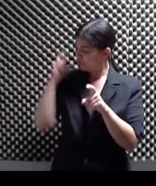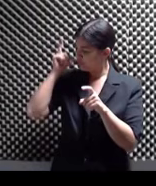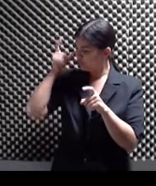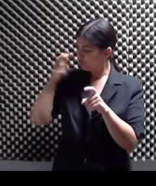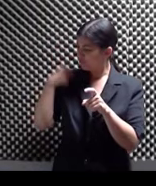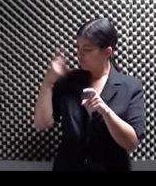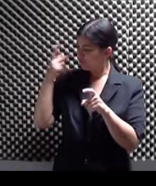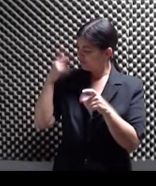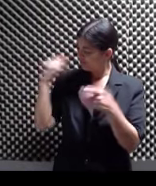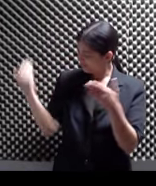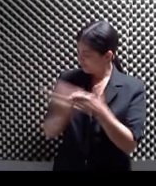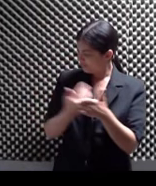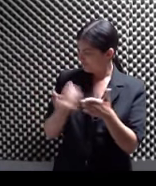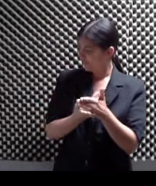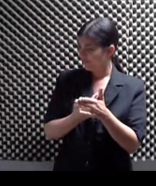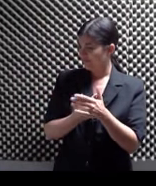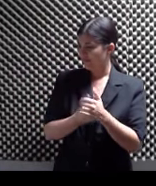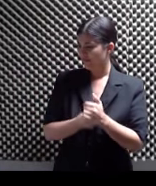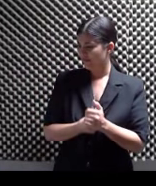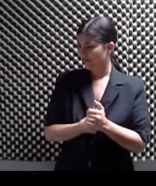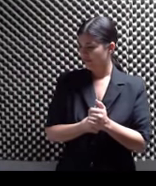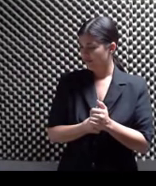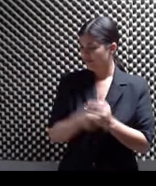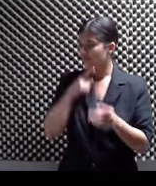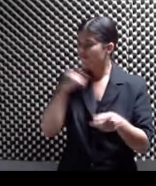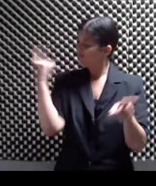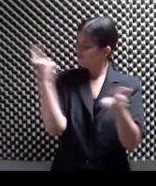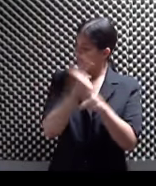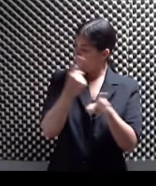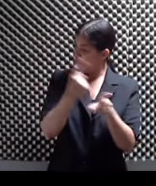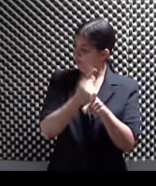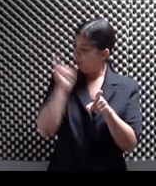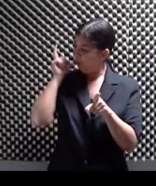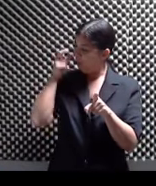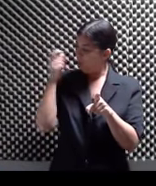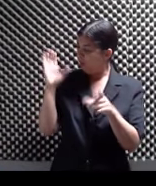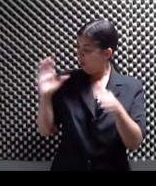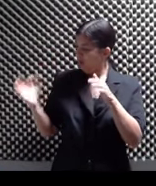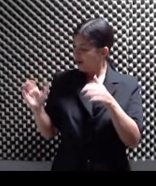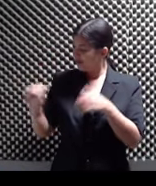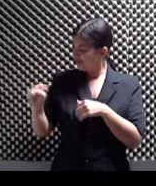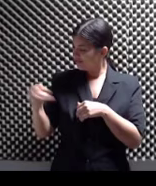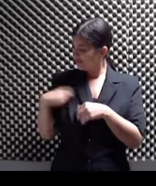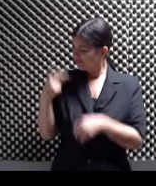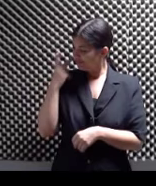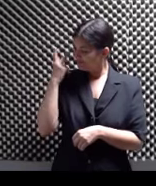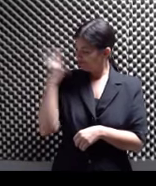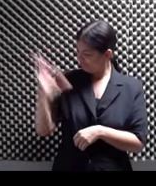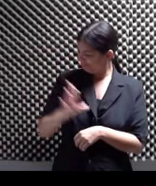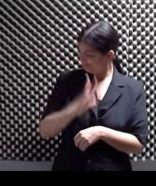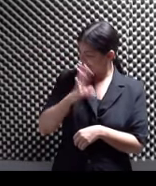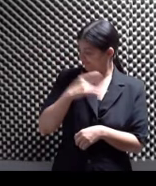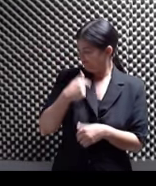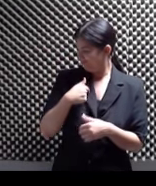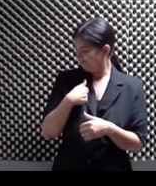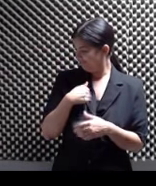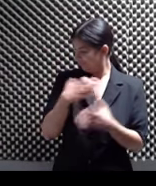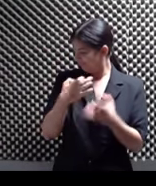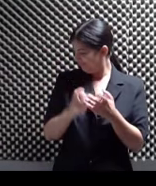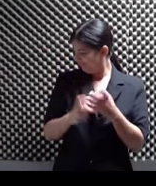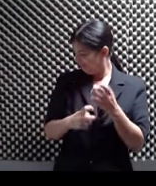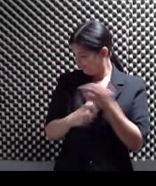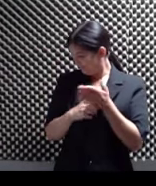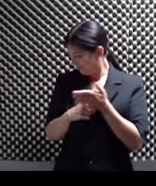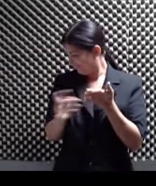artículo Bluetooth es último modelo. Eso es correcto, le hace juego con la tablilla y luce muy, muy elegante. Yo